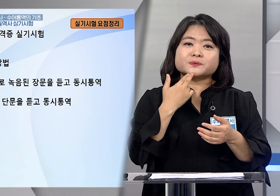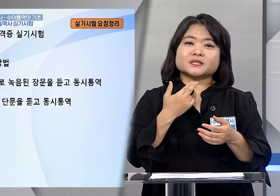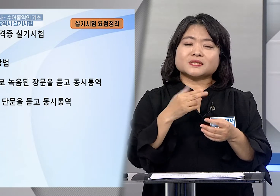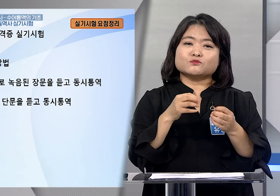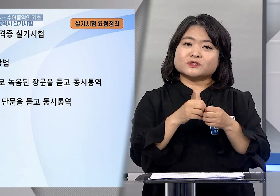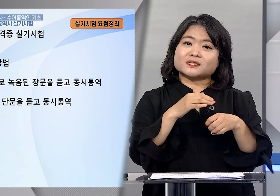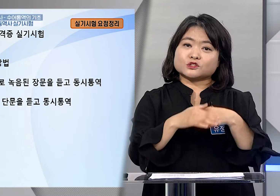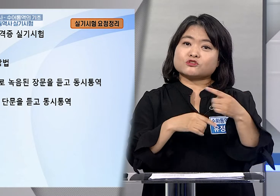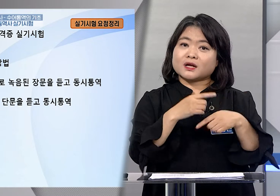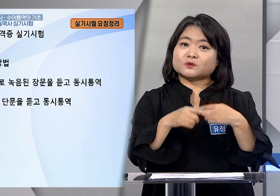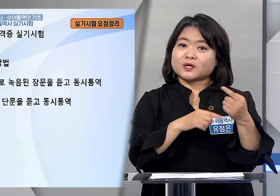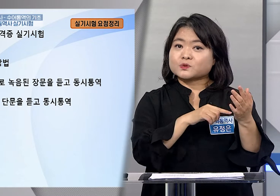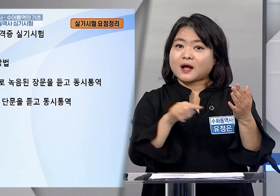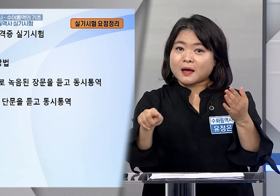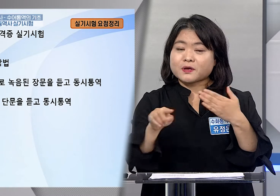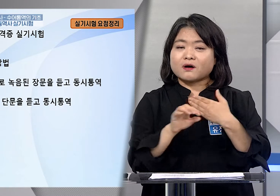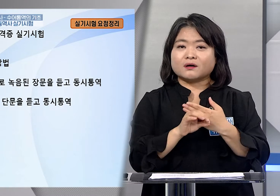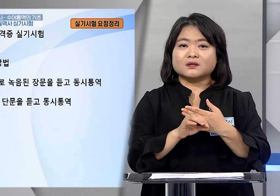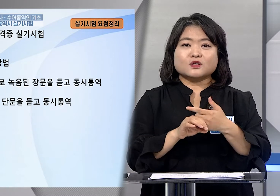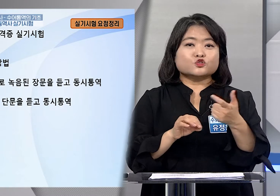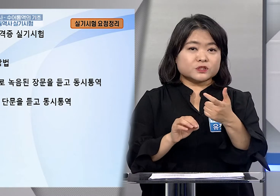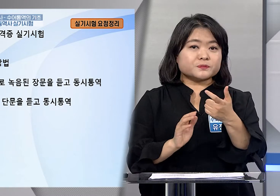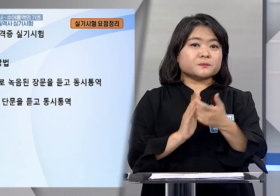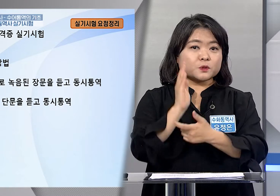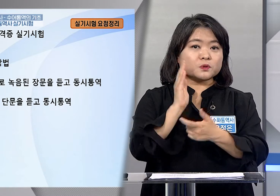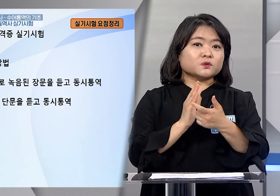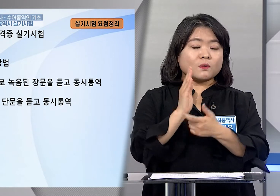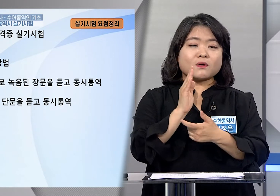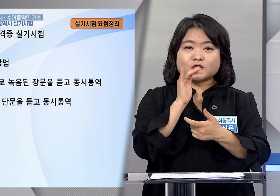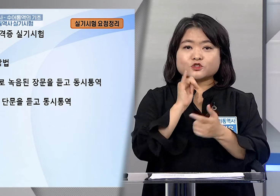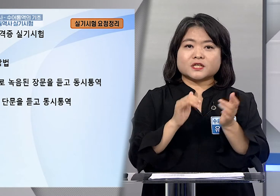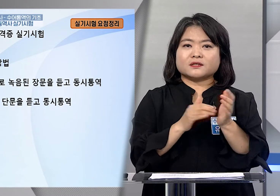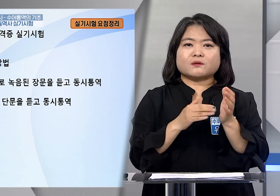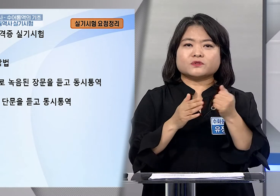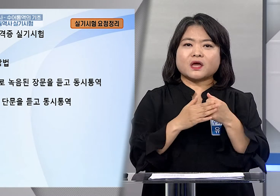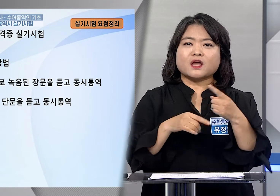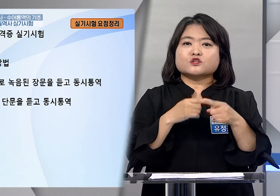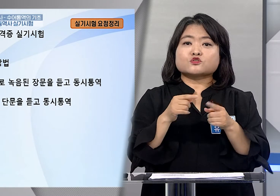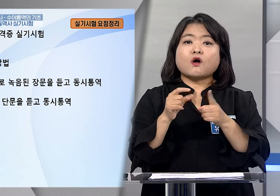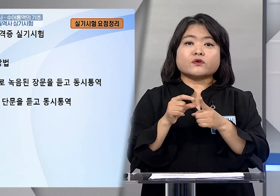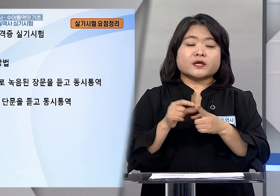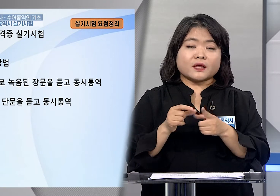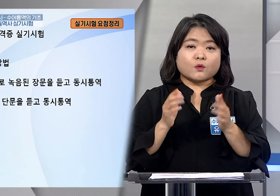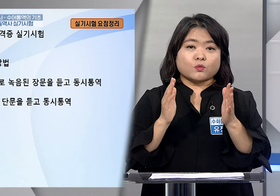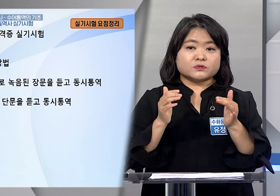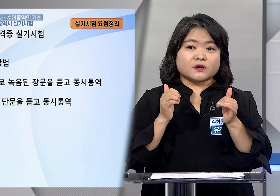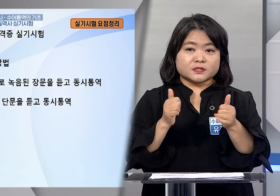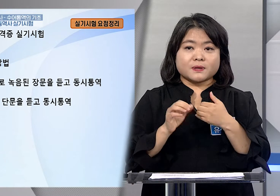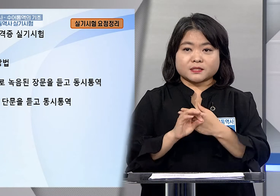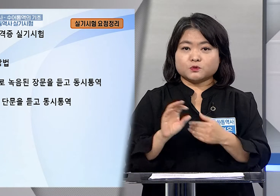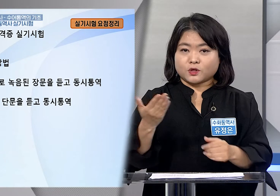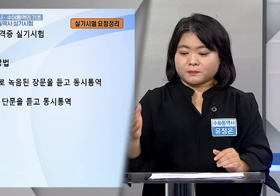빠짐없이 문장식 수어라도 계속 가면 60점 정도는 넘어갈 수 있기 때문에 수어어휘에 대한 공부를 열심히 하시면 됩니다.